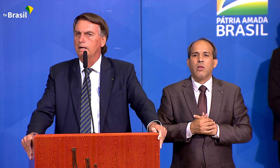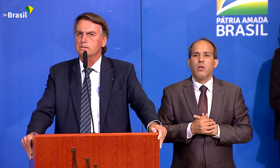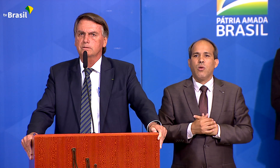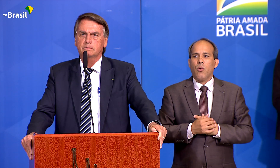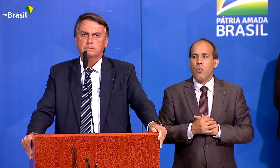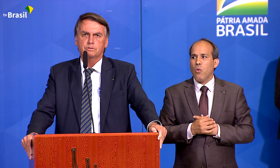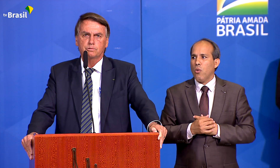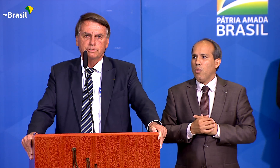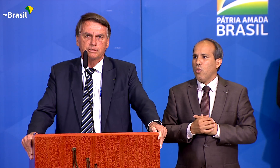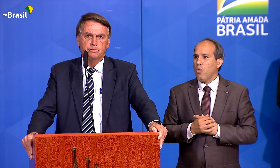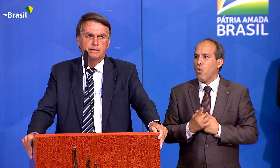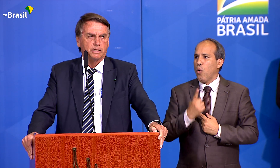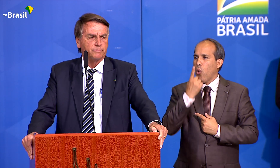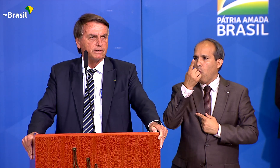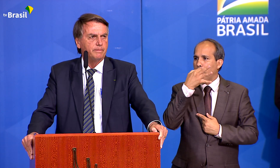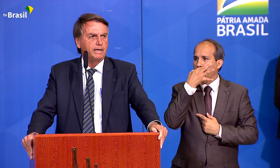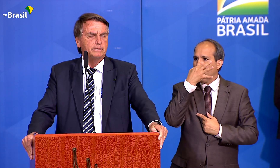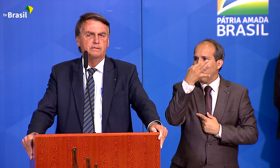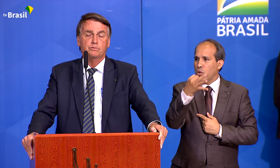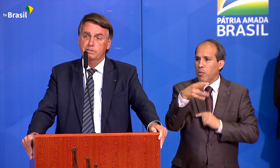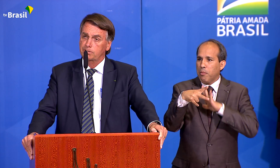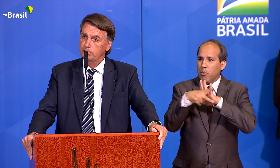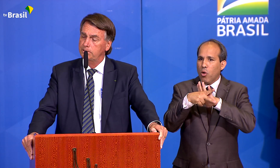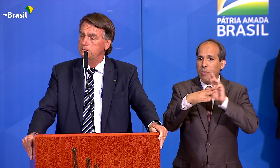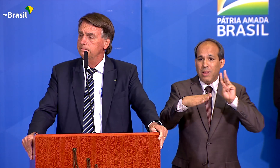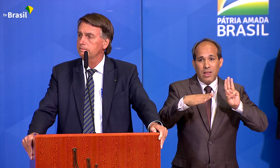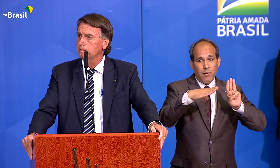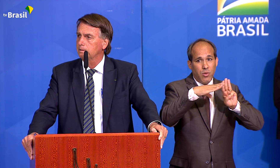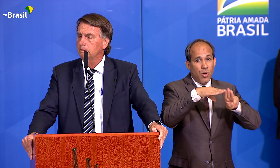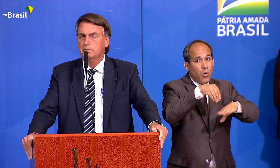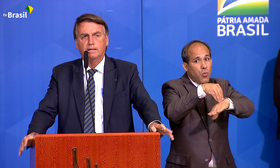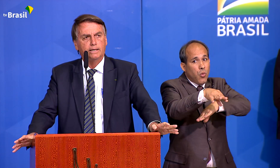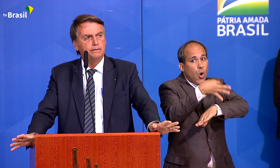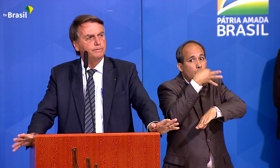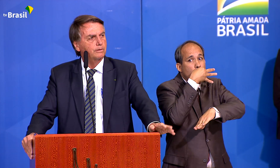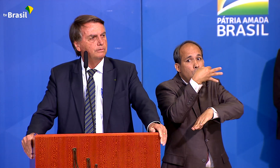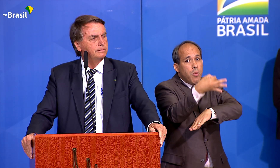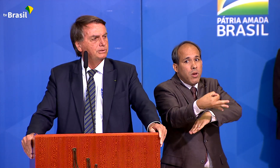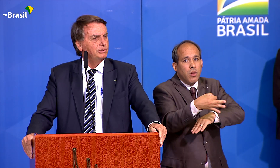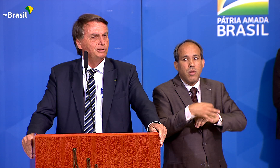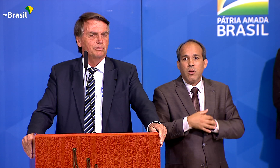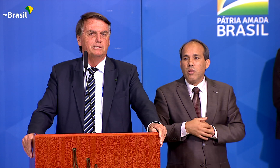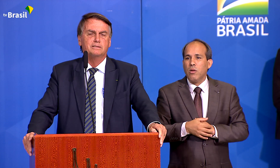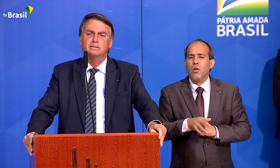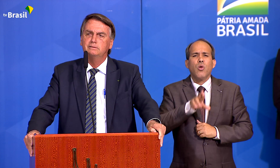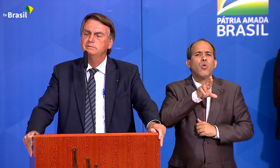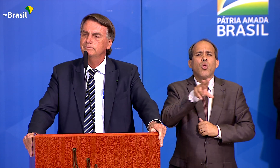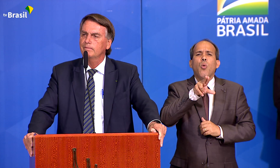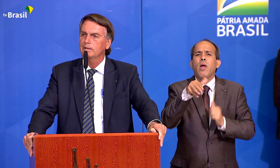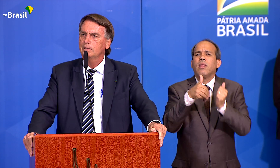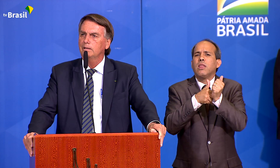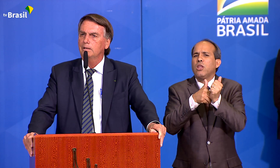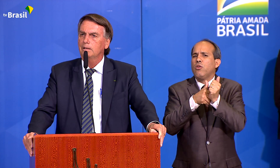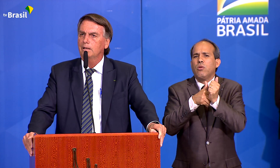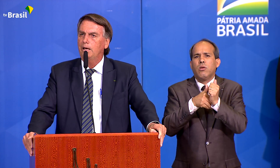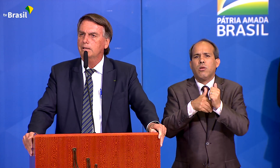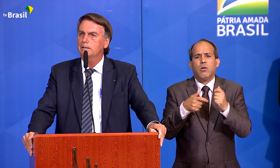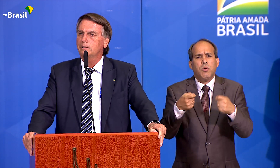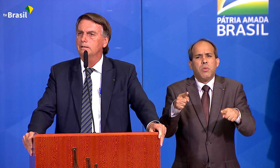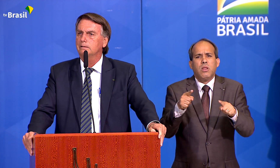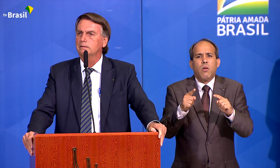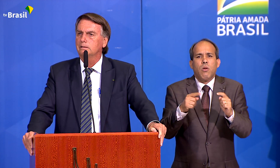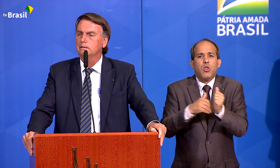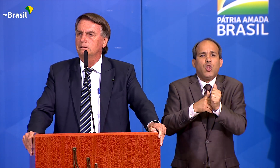é uma das sugestões das Forças Armadas sugestões não tem nada a ver com sigilo de eleição